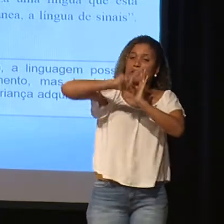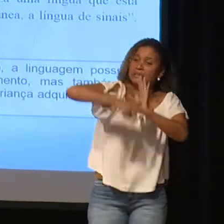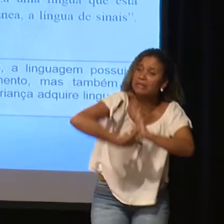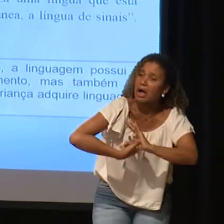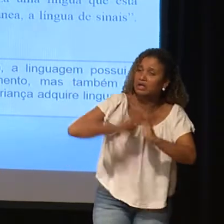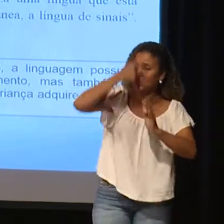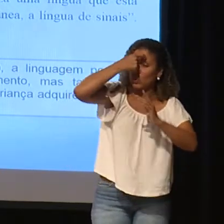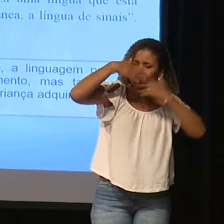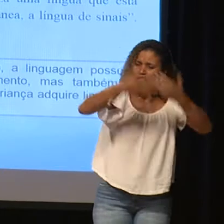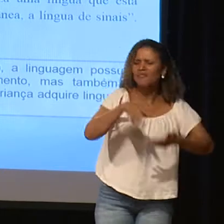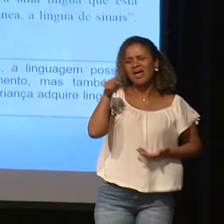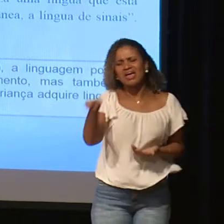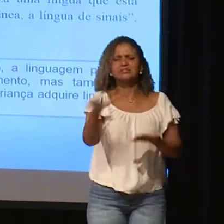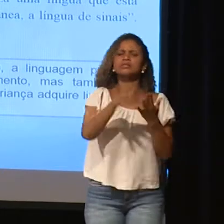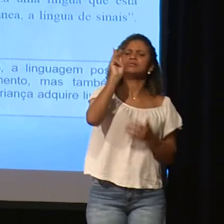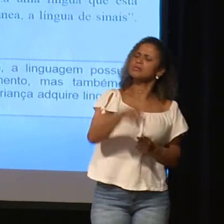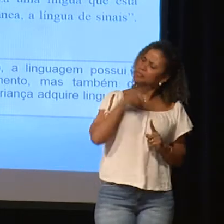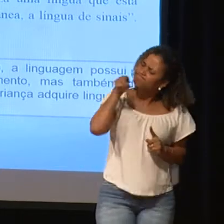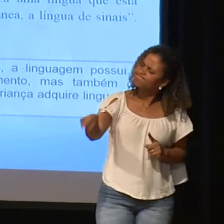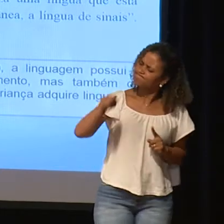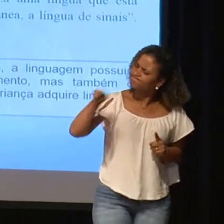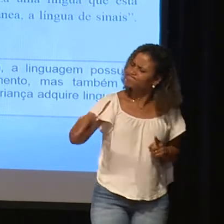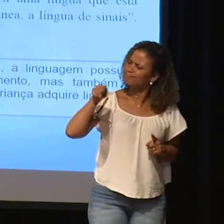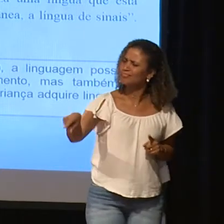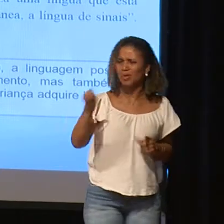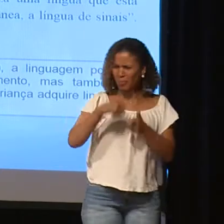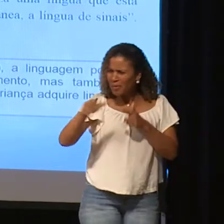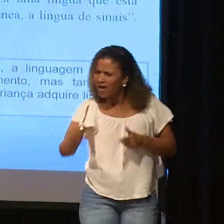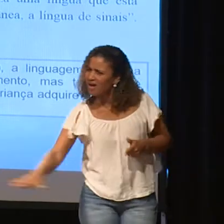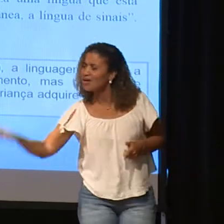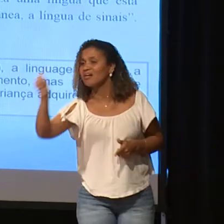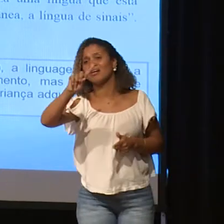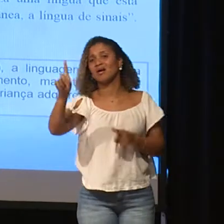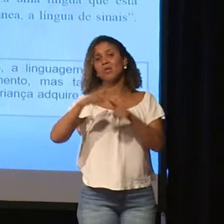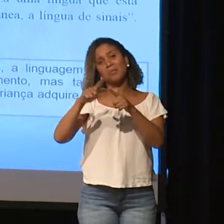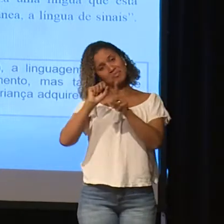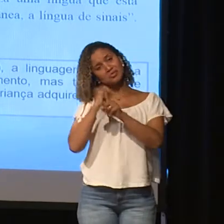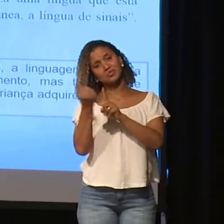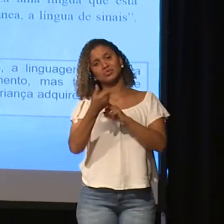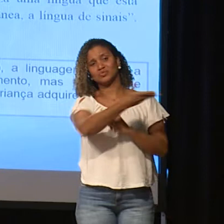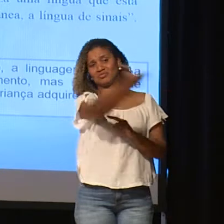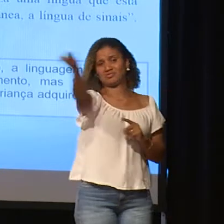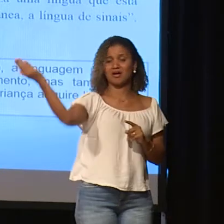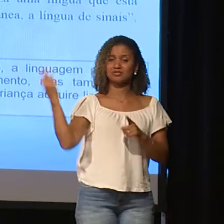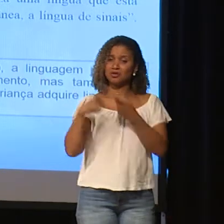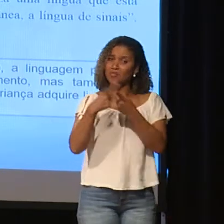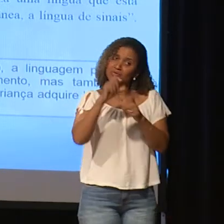são crianças que não têm uma origem, é por conta do meio social que ela vive, é por